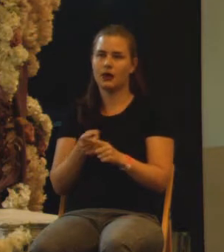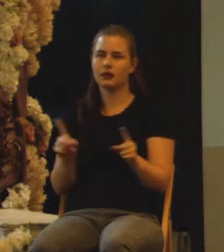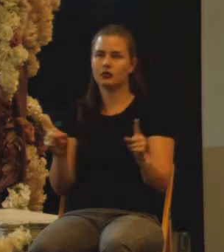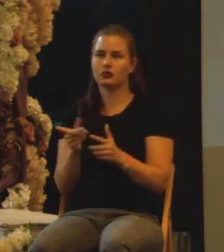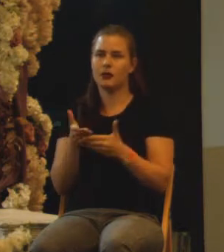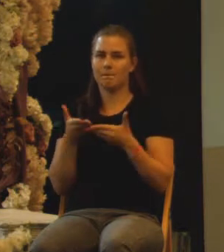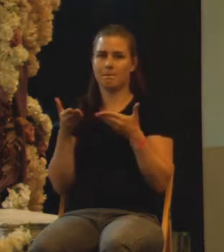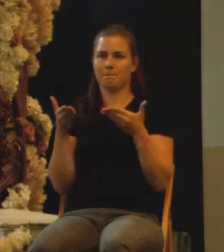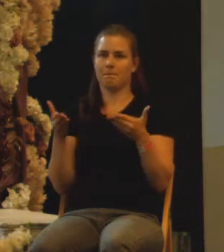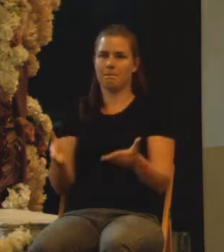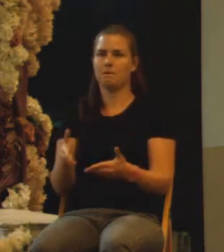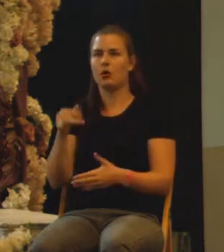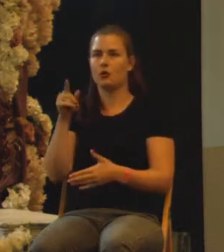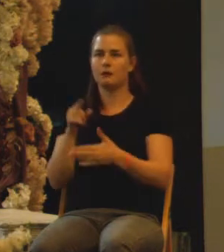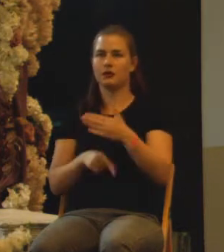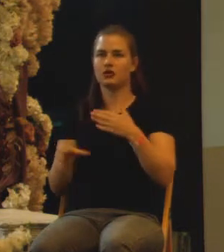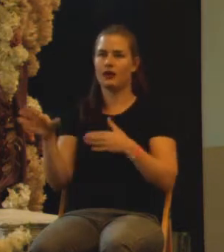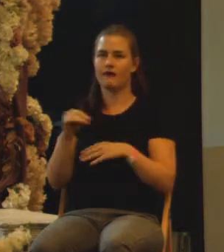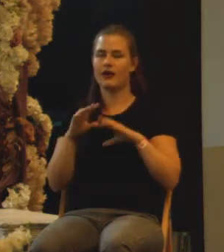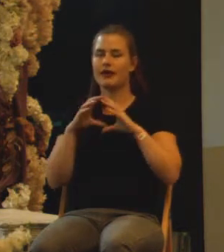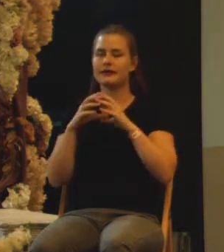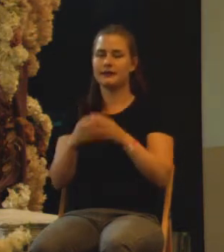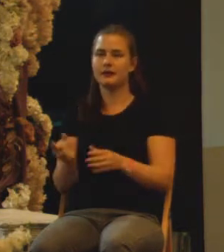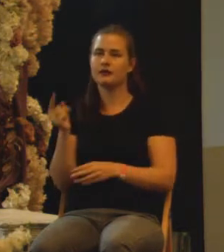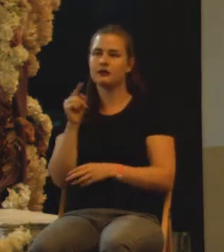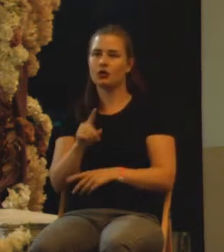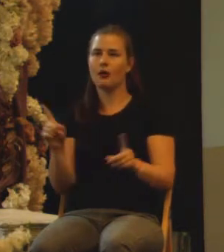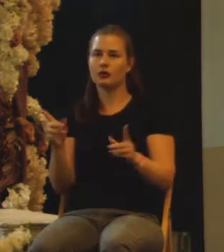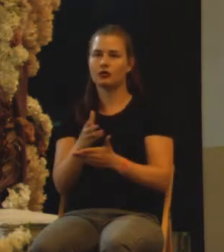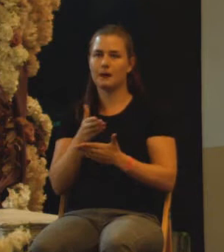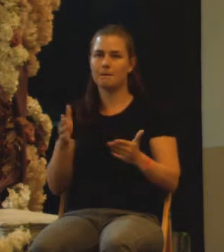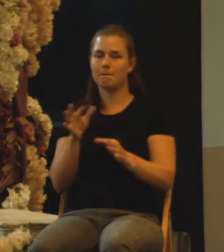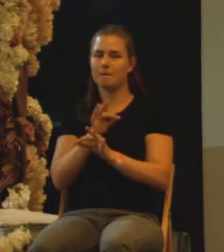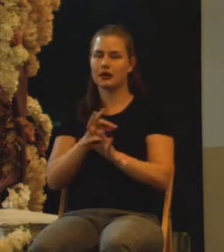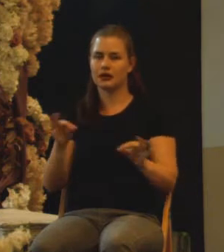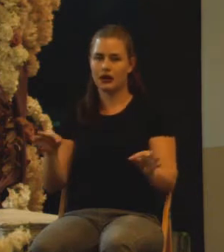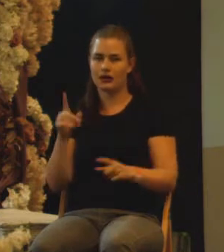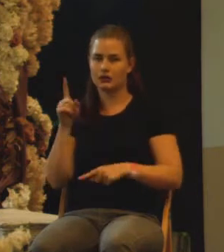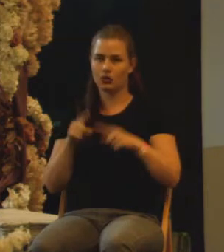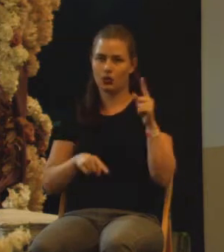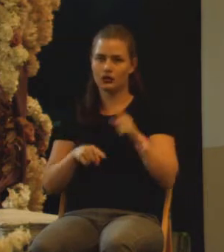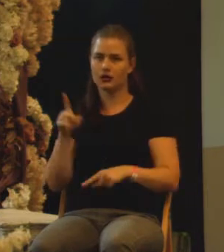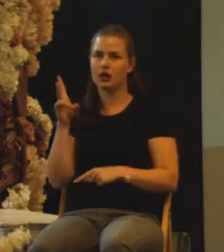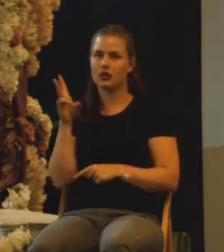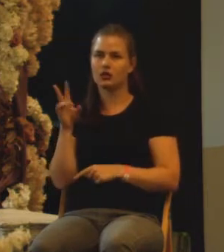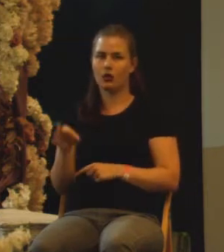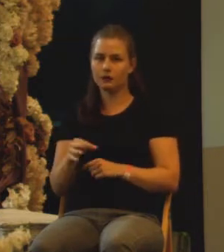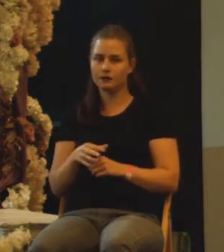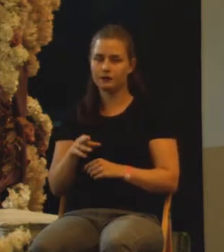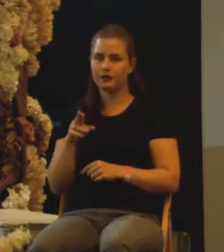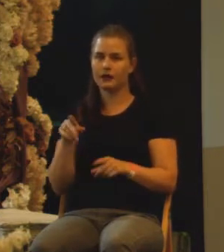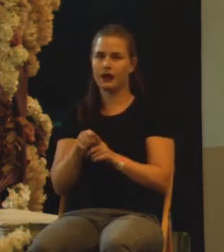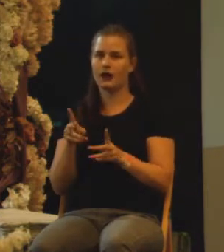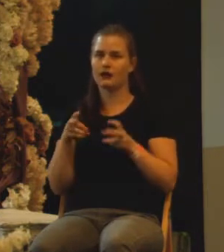бы убеждаем весь мир в том, что мы прекрасные родители. Но